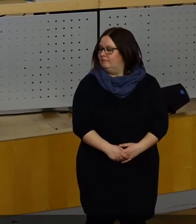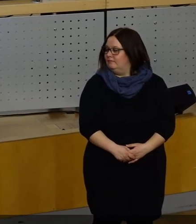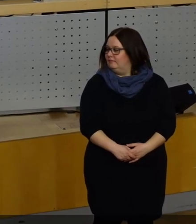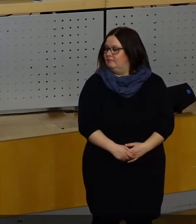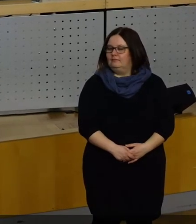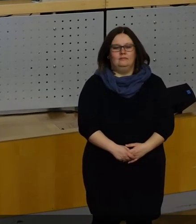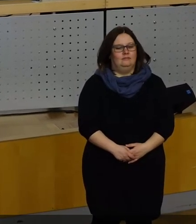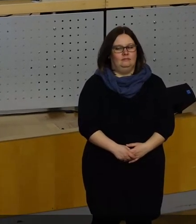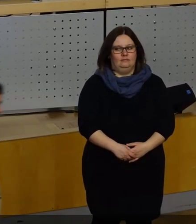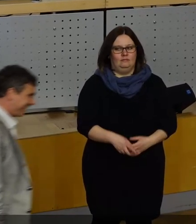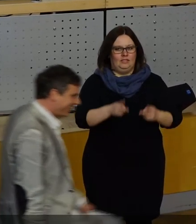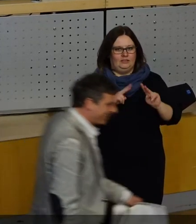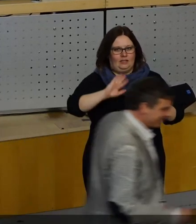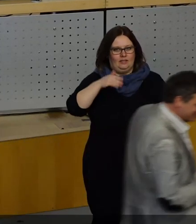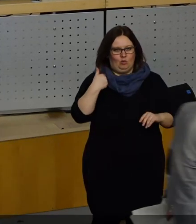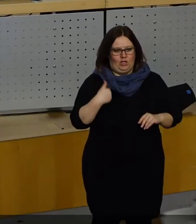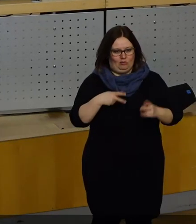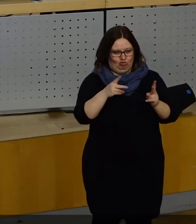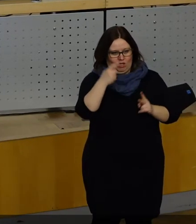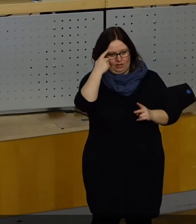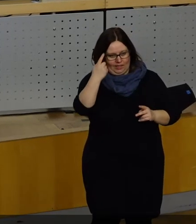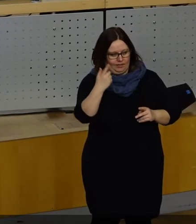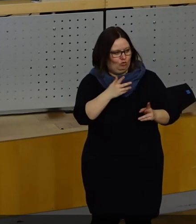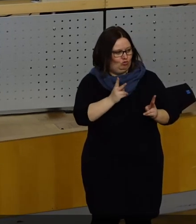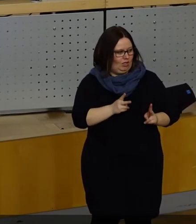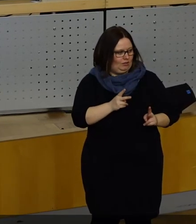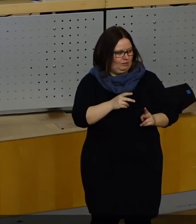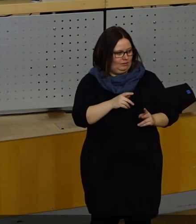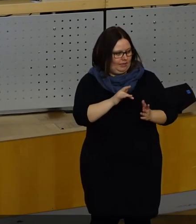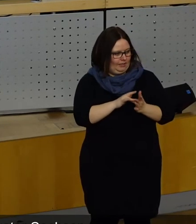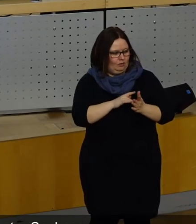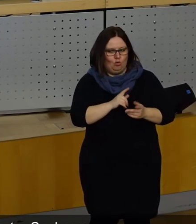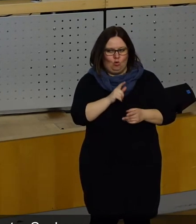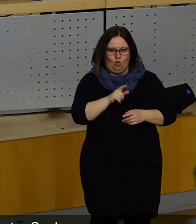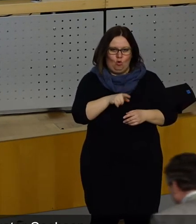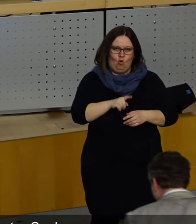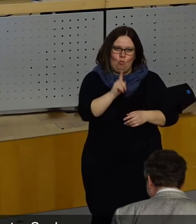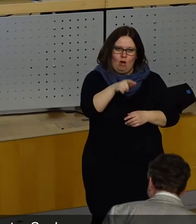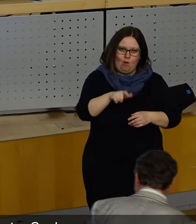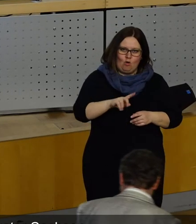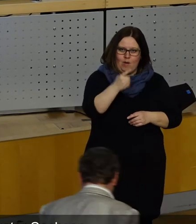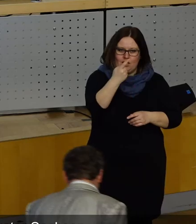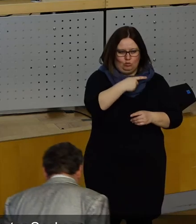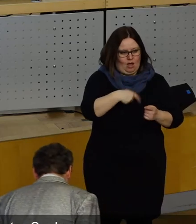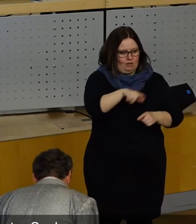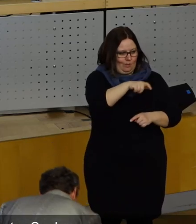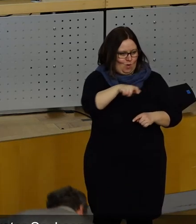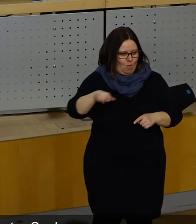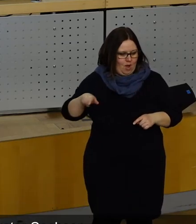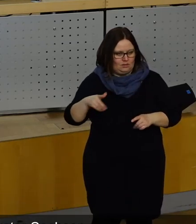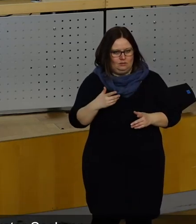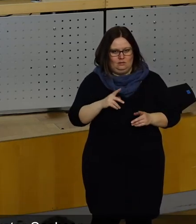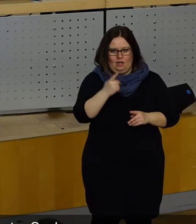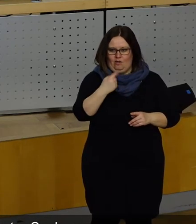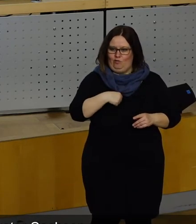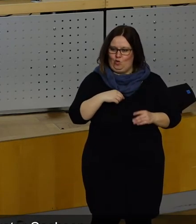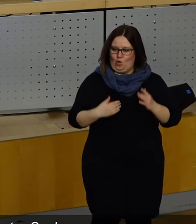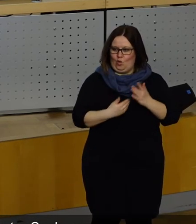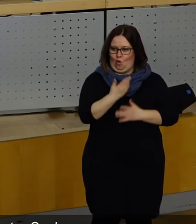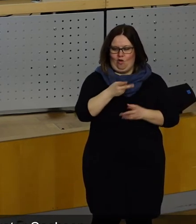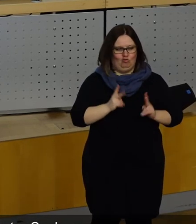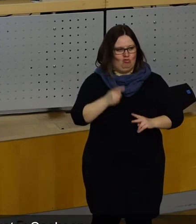Ja, sehr geehrte Damen und Herren Stadträtinnen und Stadträte, sehr geehrter Oberbürgermeister, liebe Bürgermeisterinnen und Bürgermeister, für mich ist es ein Novum, hier mal